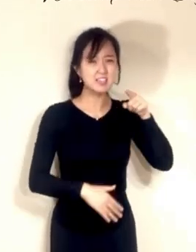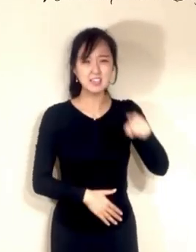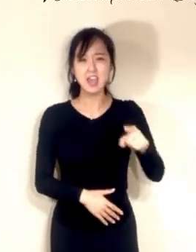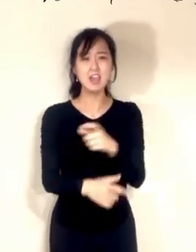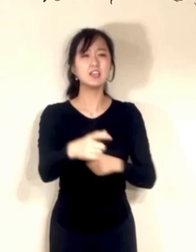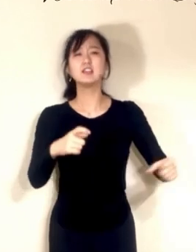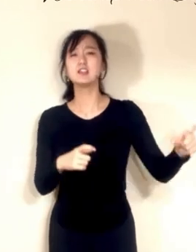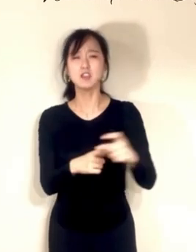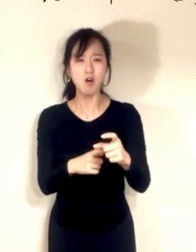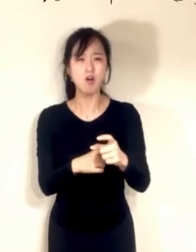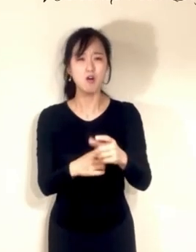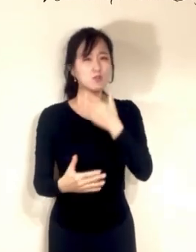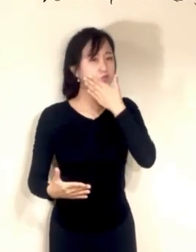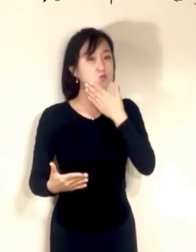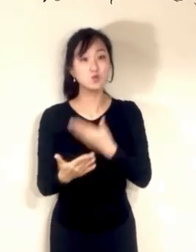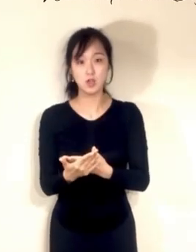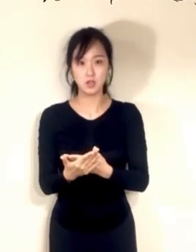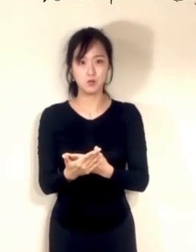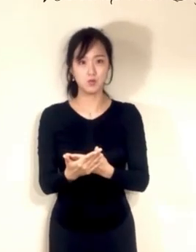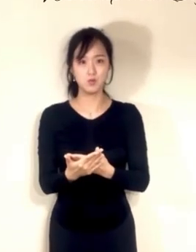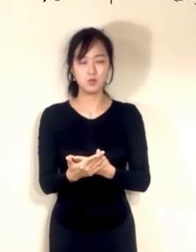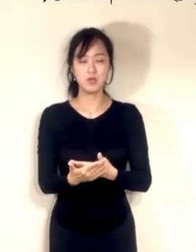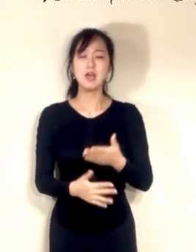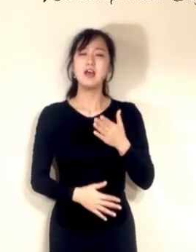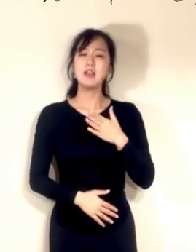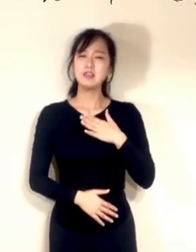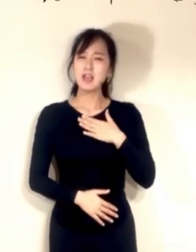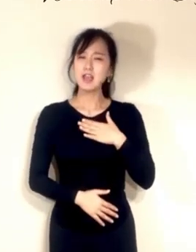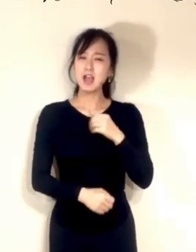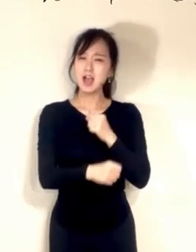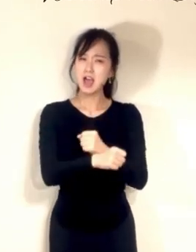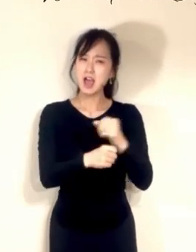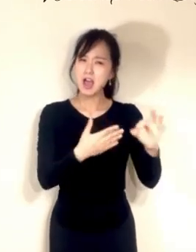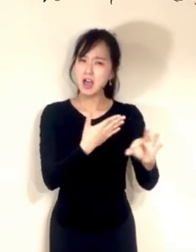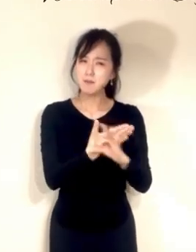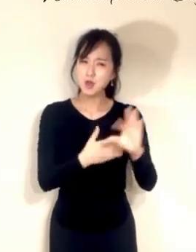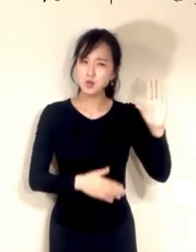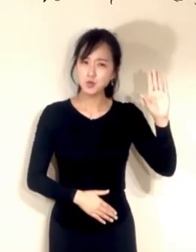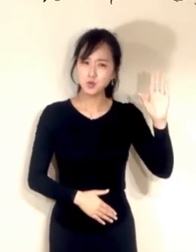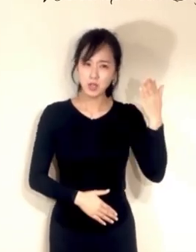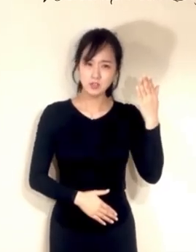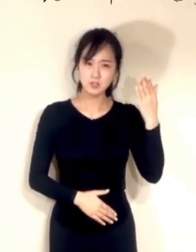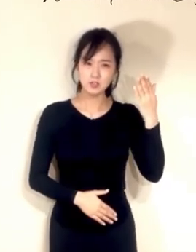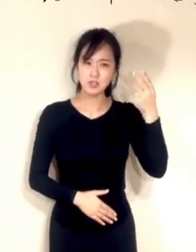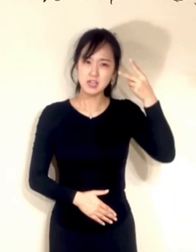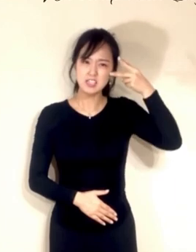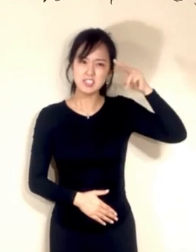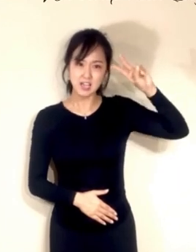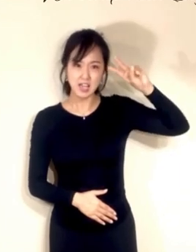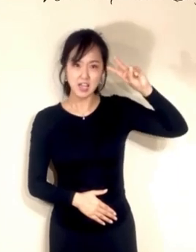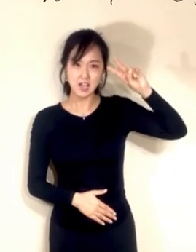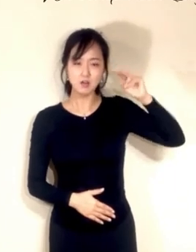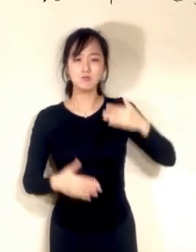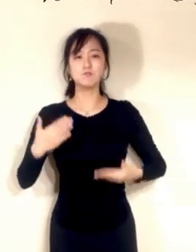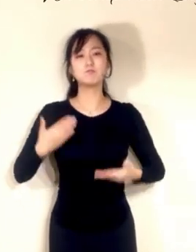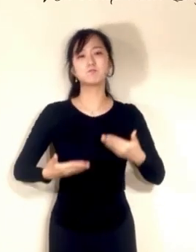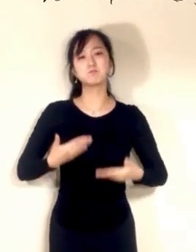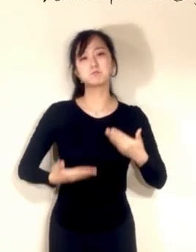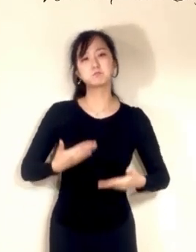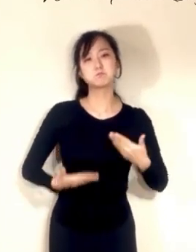집중할 때라고 그렇게 내가 하면 되는 줄 착각하며